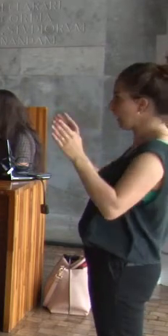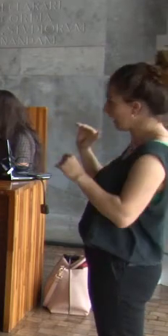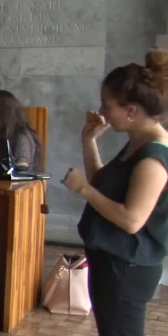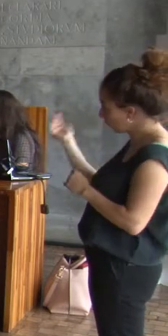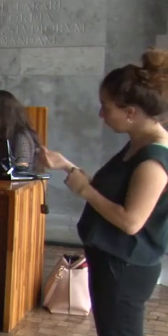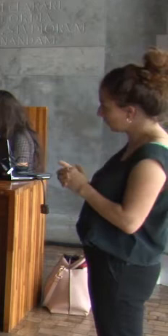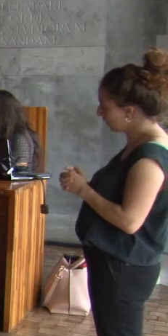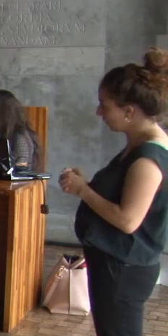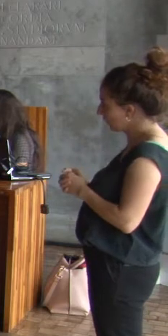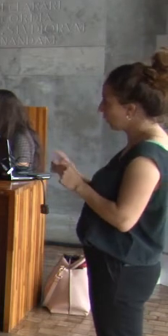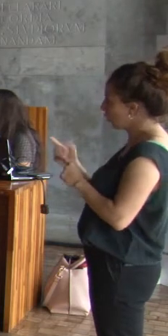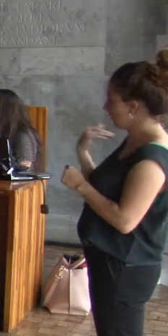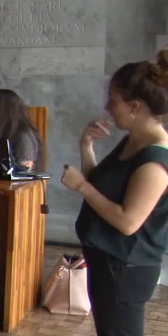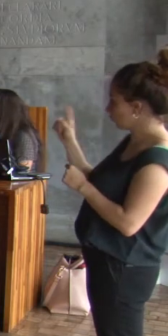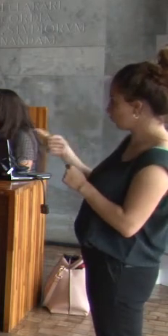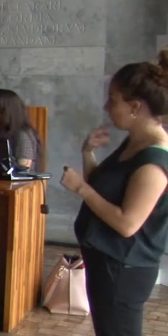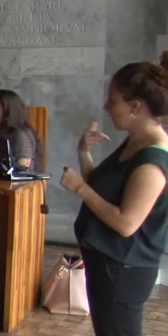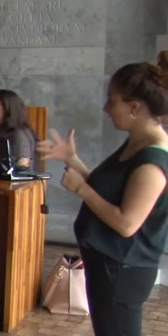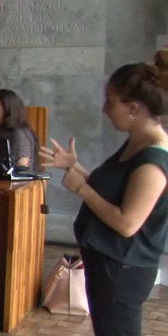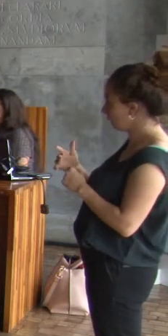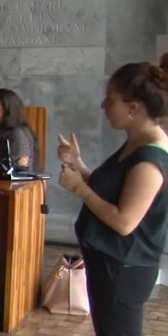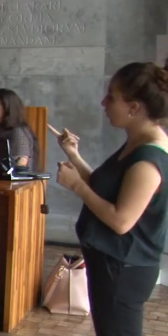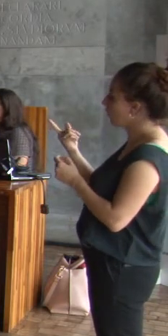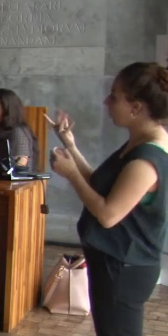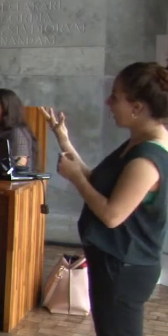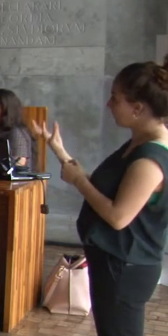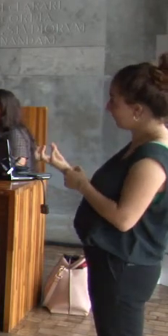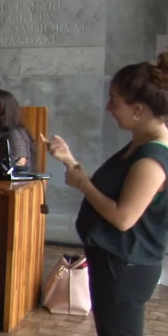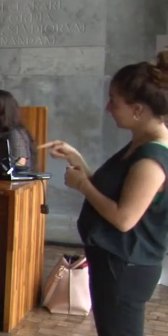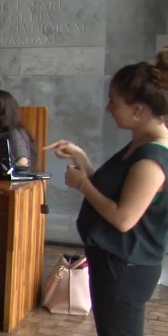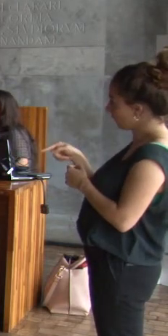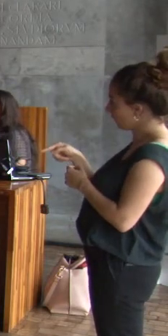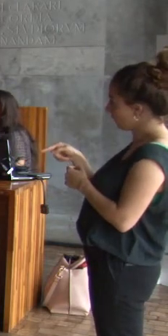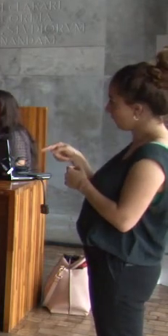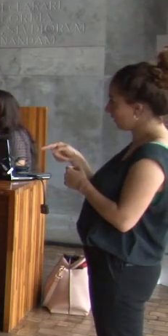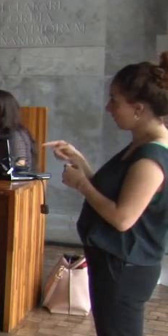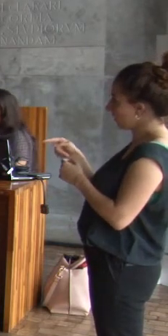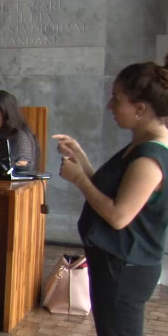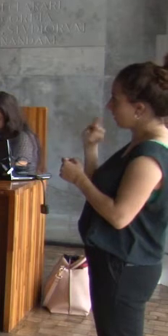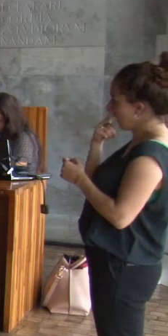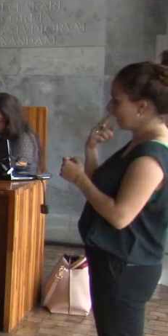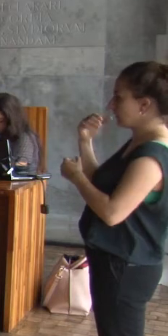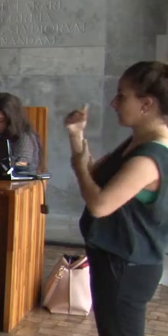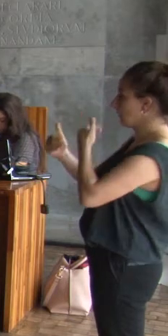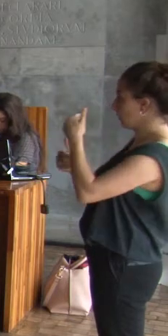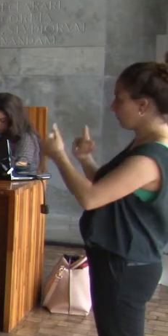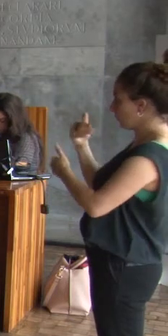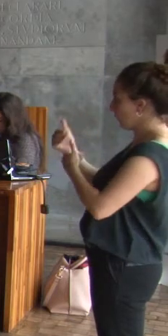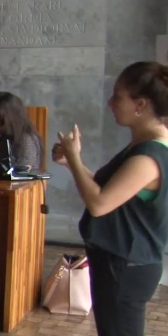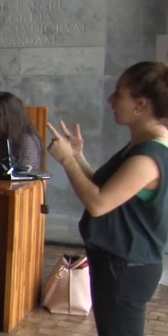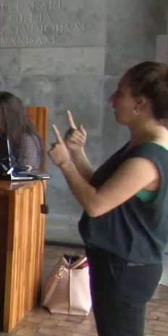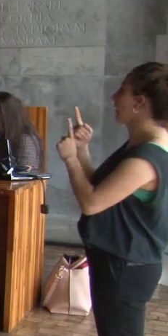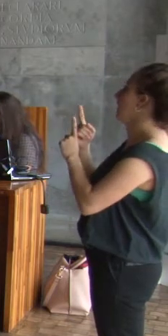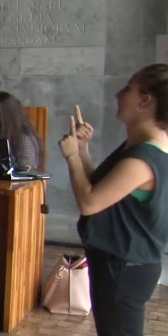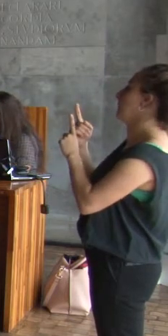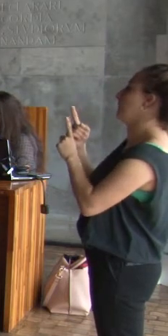tutti. Appunto, come diceva Giulia, è un'applicazione che non è sviluppata in base per